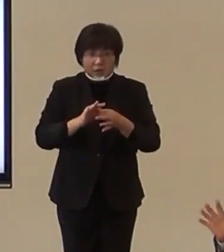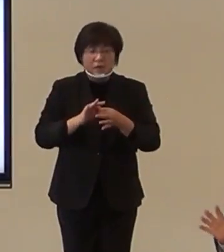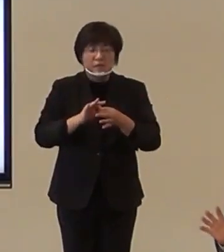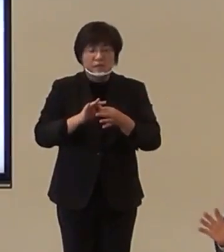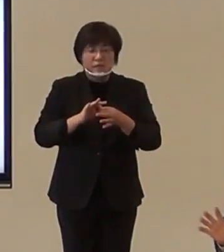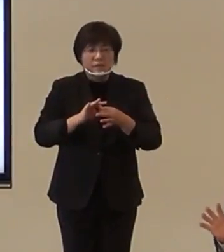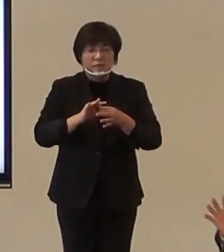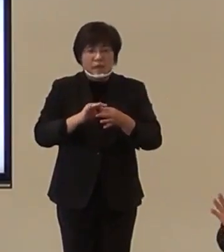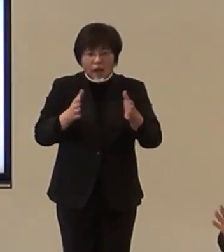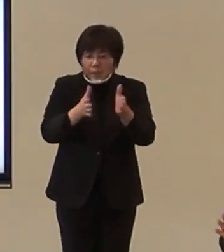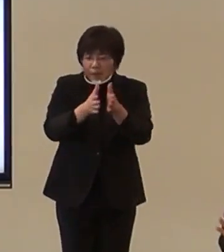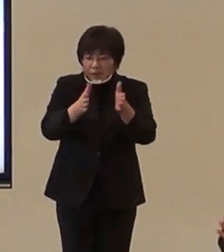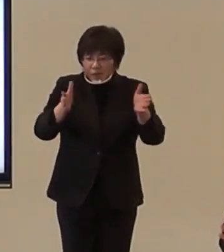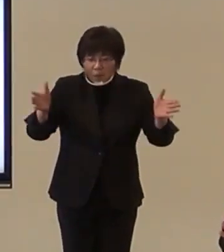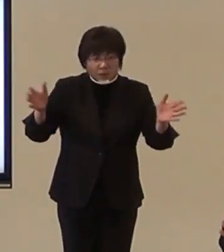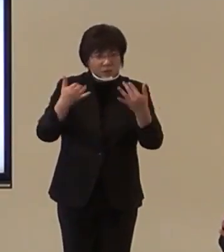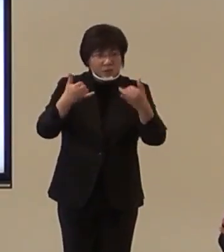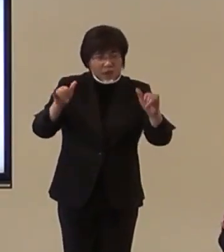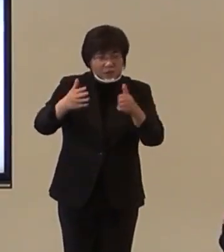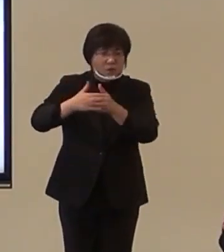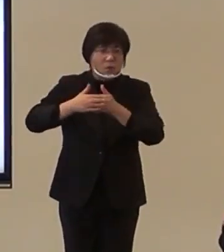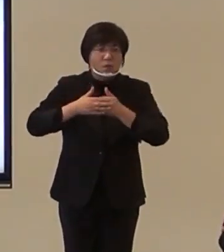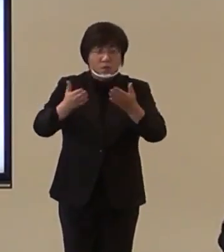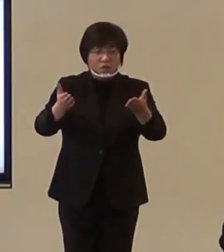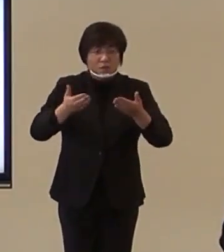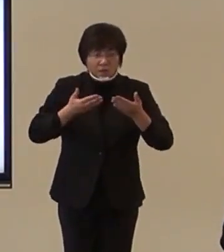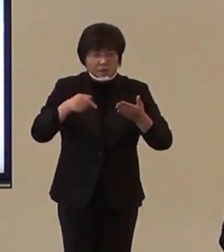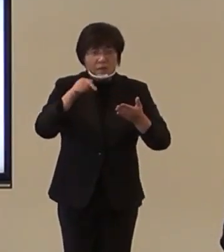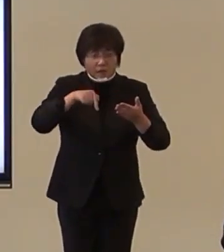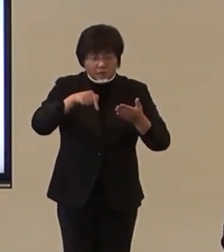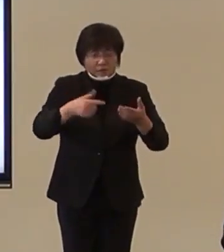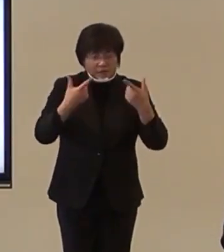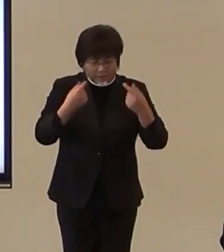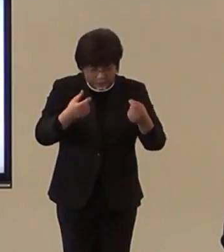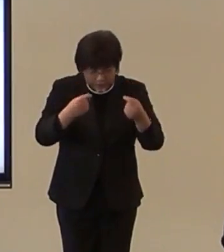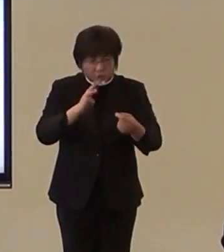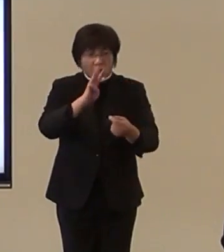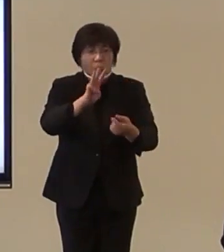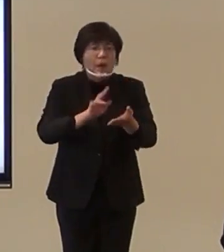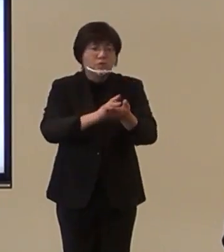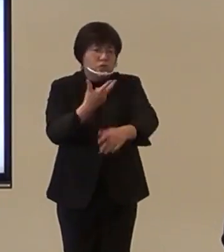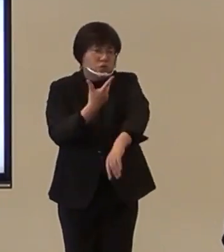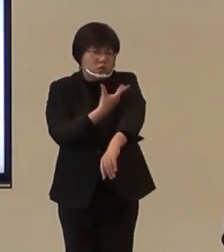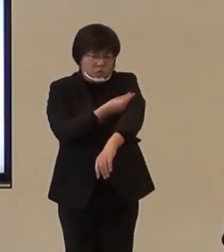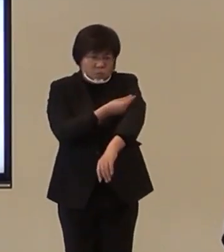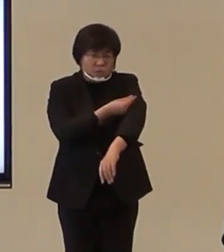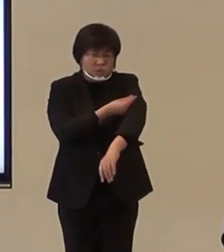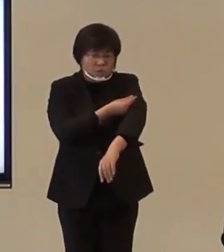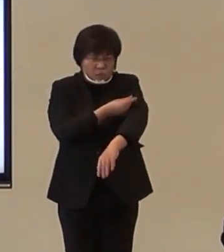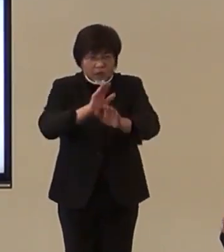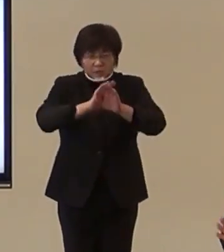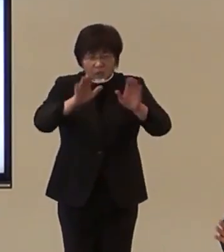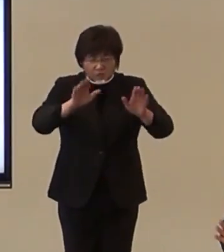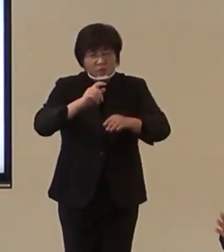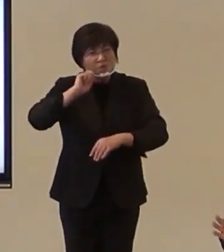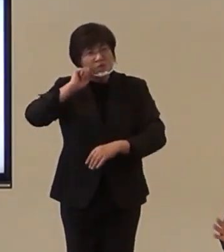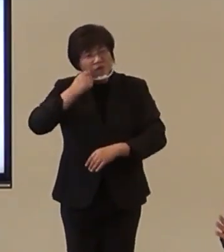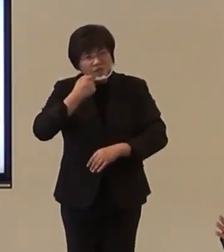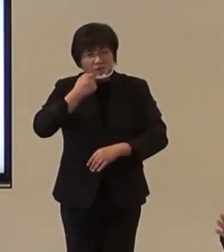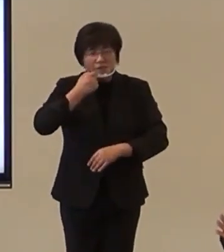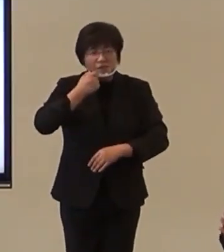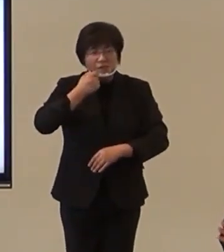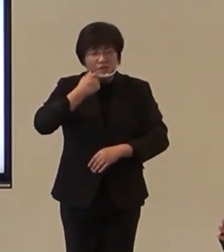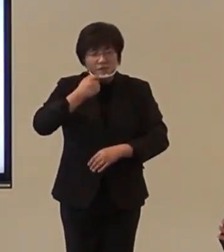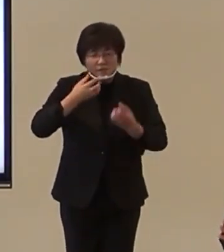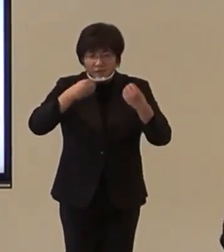に広くなって、その中で確実にワクチンを打っていくというこの難しさ、そしてこれがある意味では最先